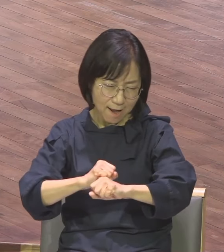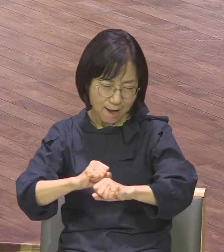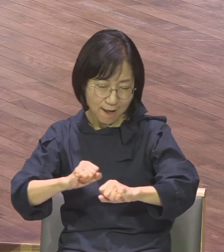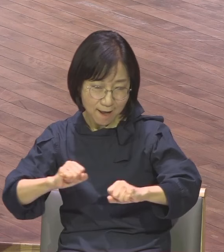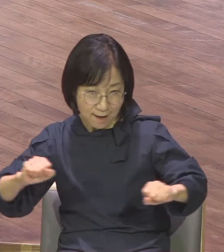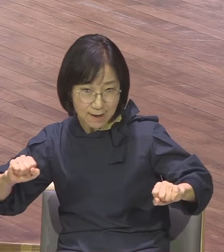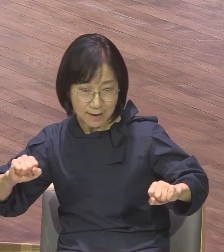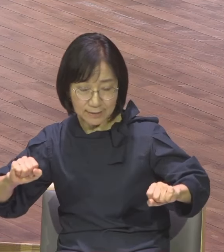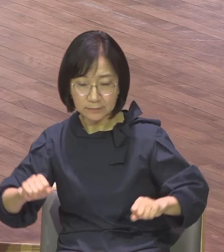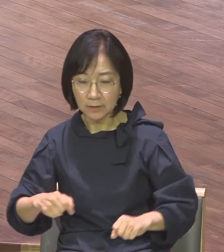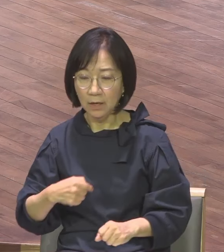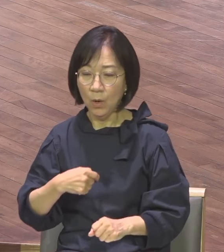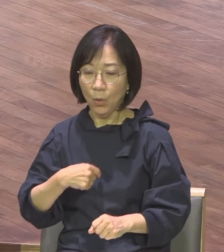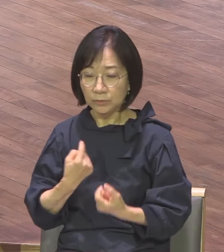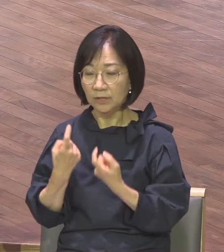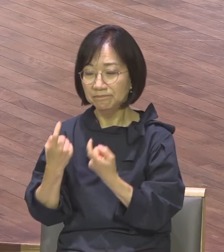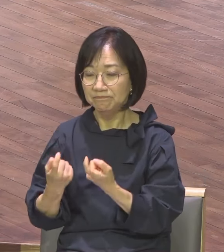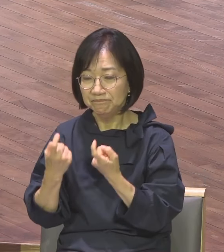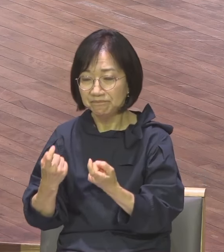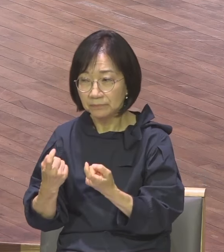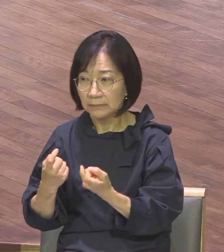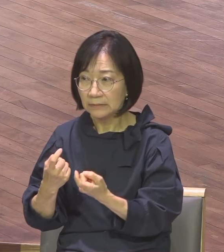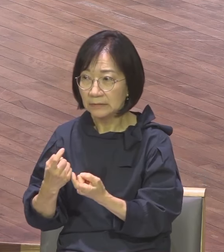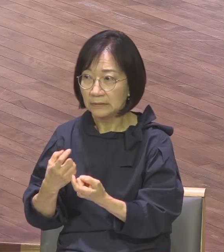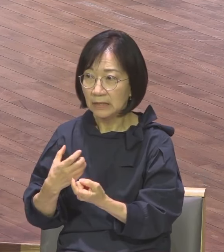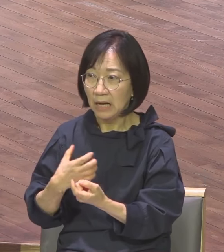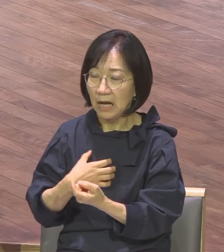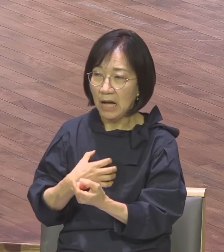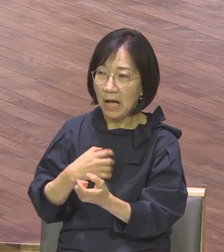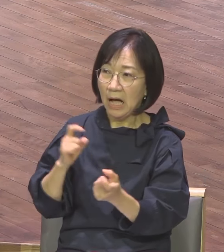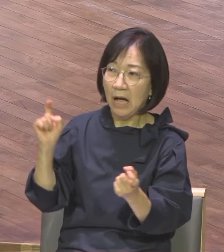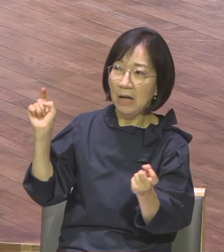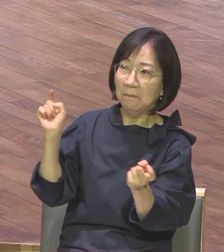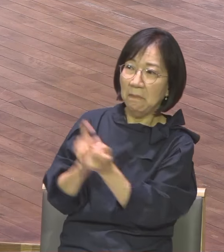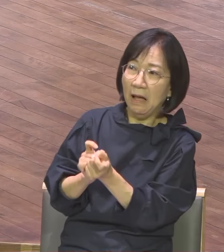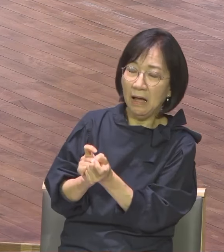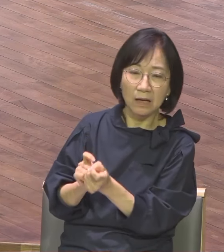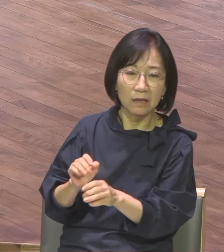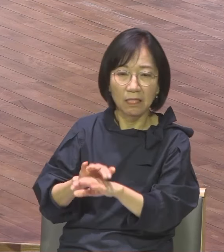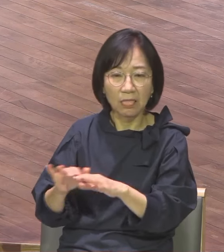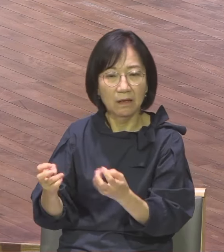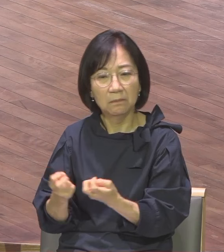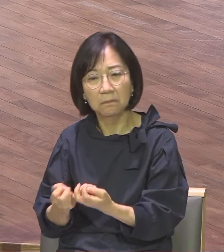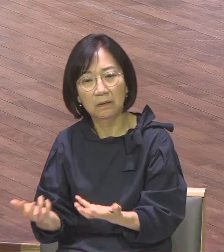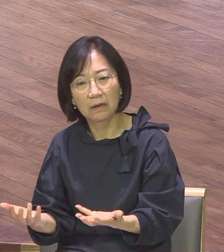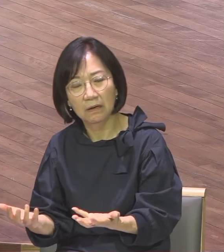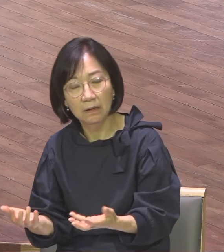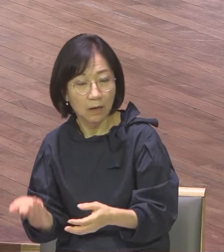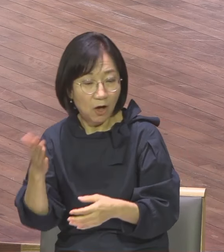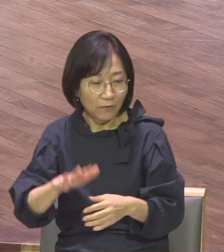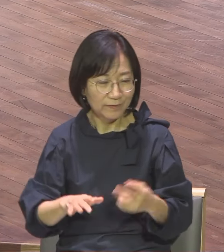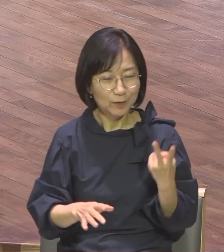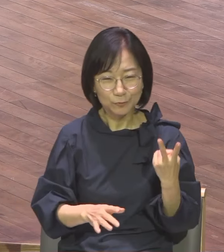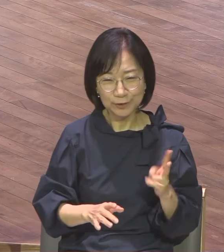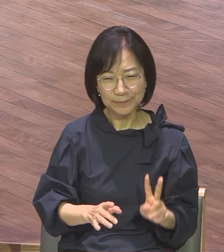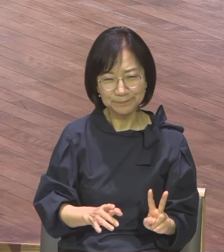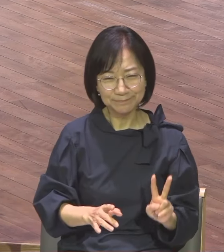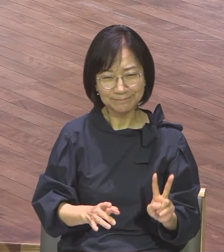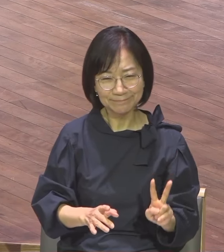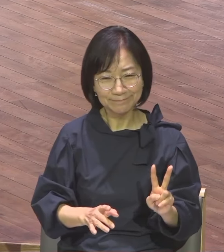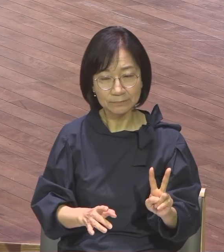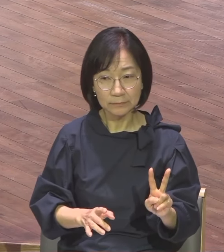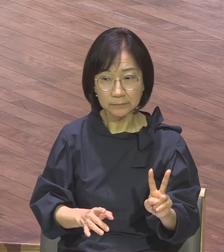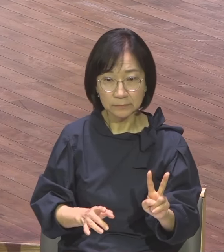되면 뭐 속수무책으로 당할 수밖에 없죠. 그러나 동반자가 있다. 그 위험이 경감될 뿐만